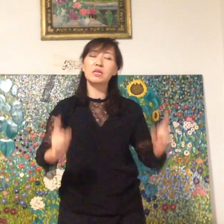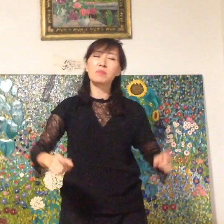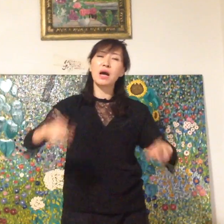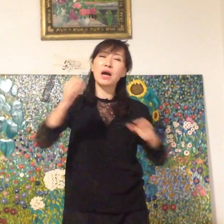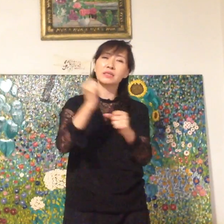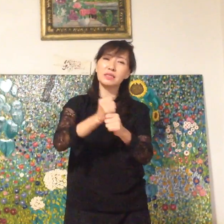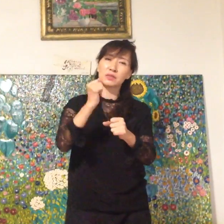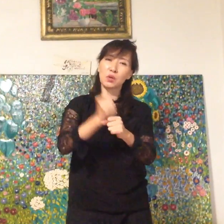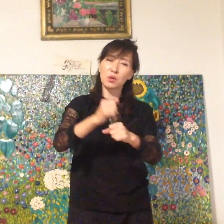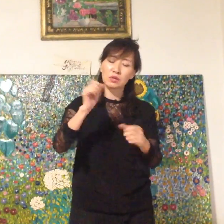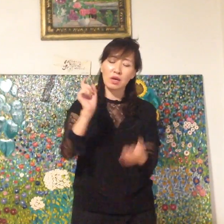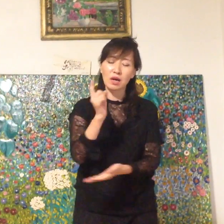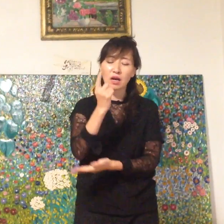바르소서